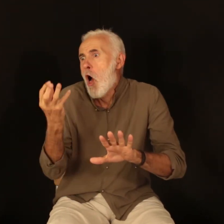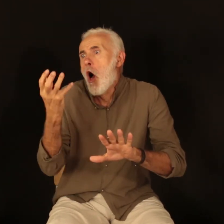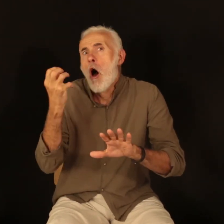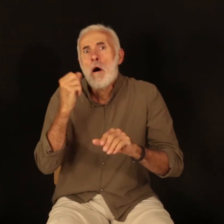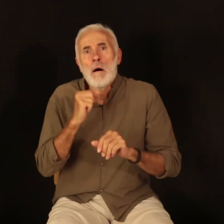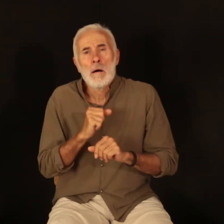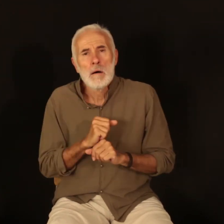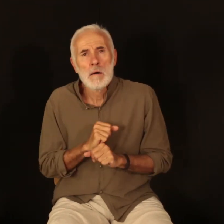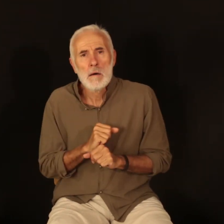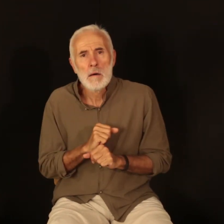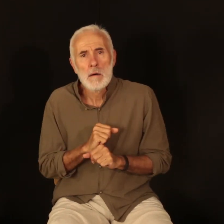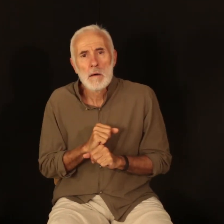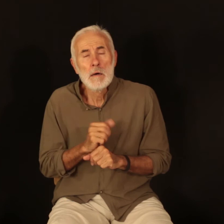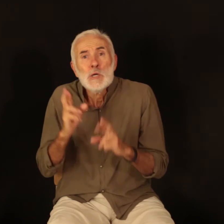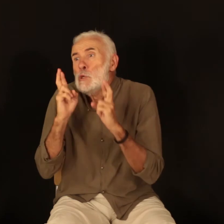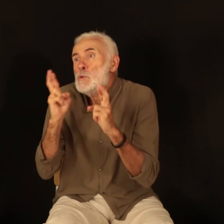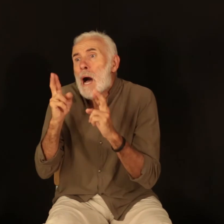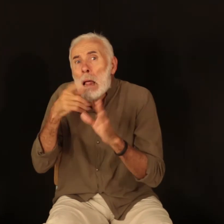Je te souhaite de rater mieux.